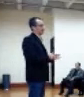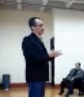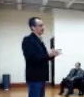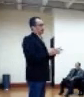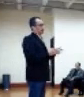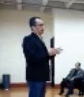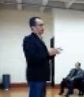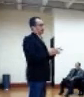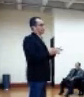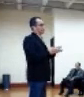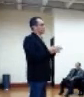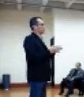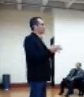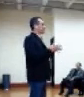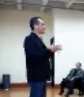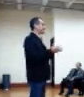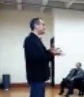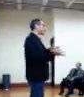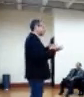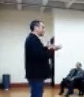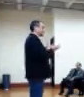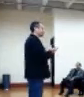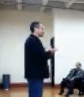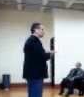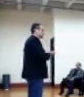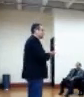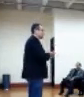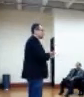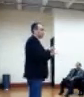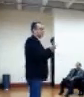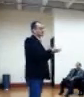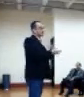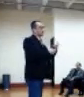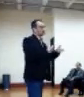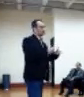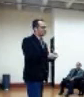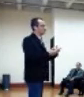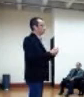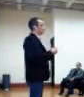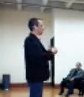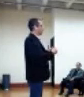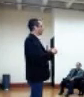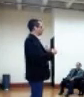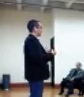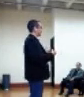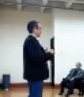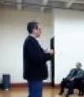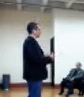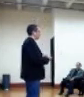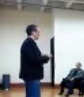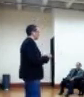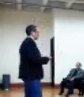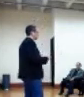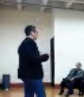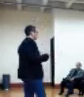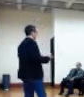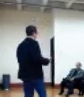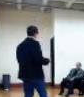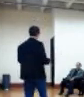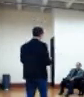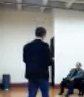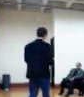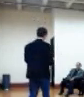vayas a decir que vaya a Digi? ¿Cómo le vas a decir que vaya a la escuela de psicología? ¿Cómo le vas a decir que vaya al Zoom?